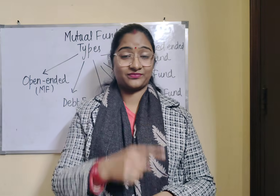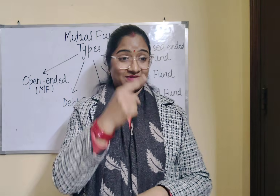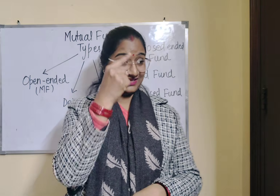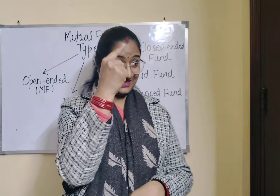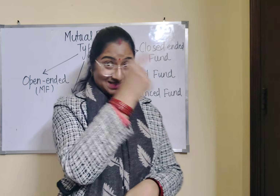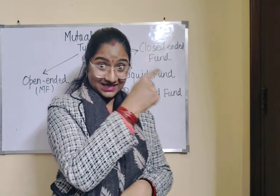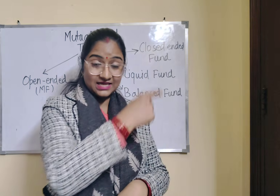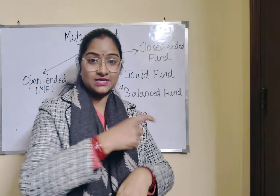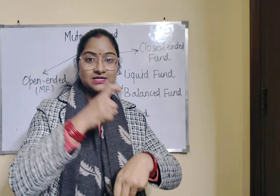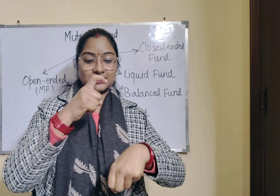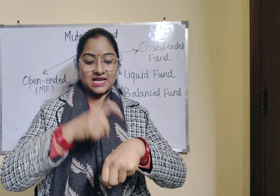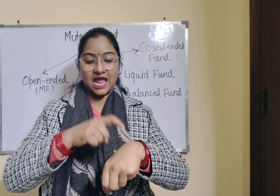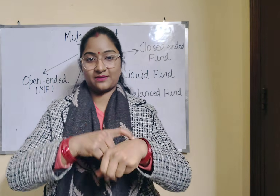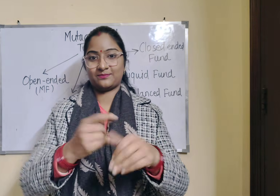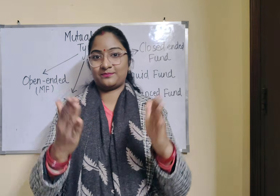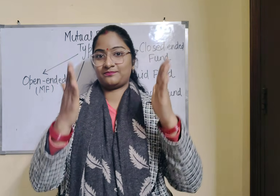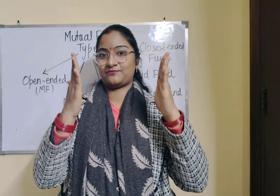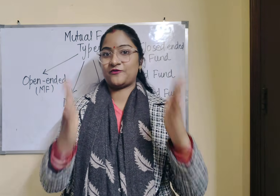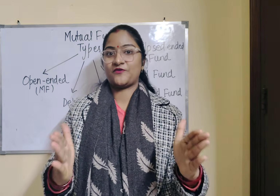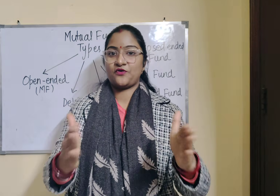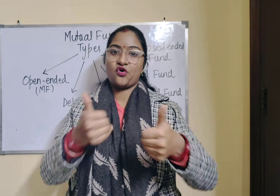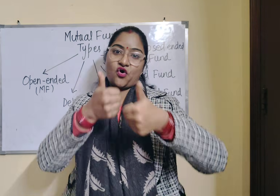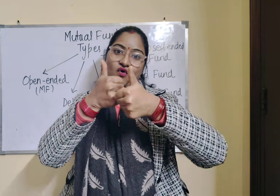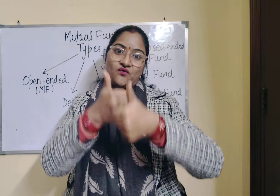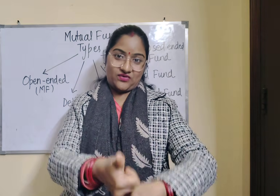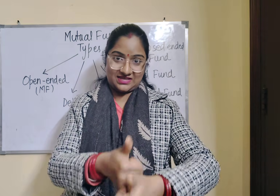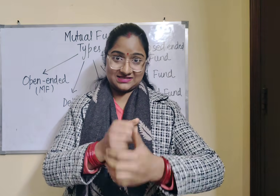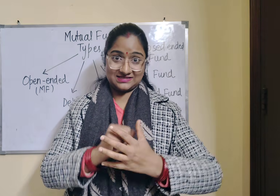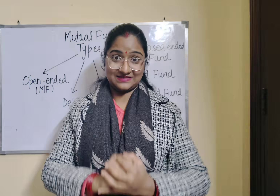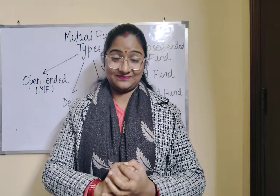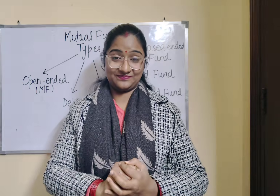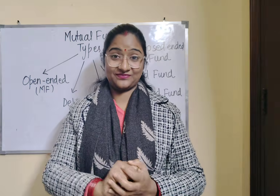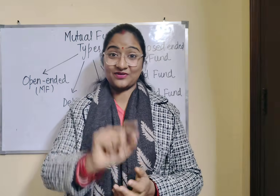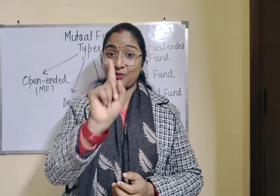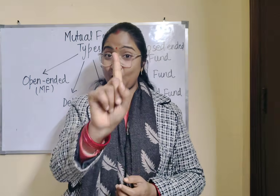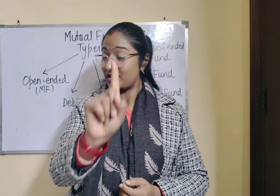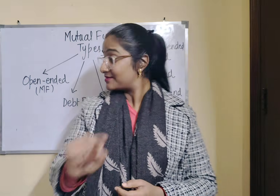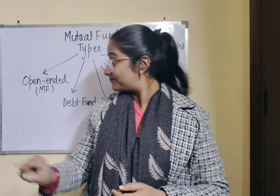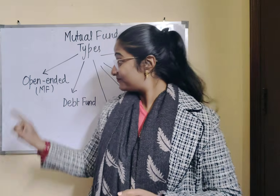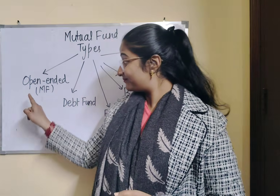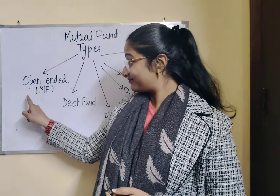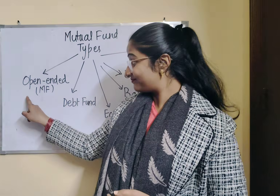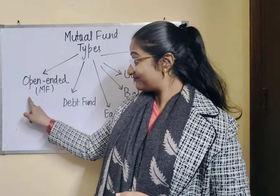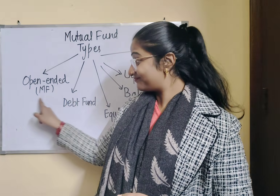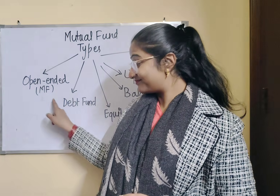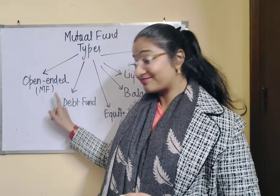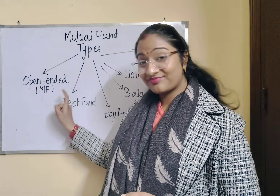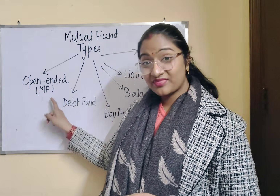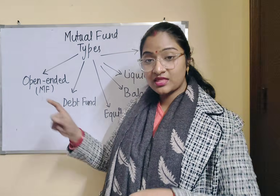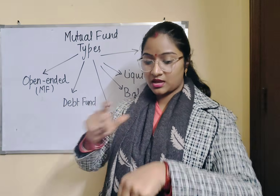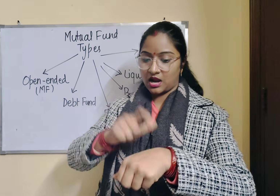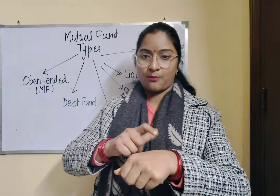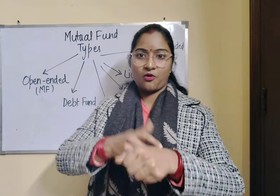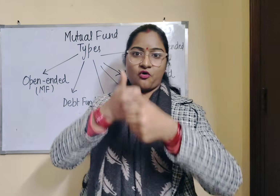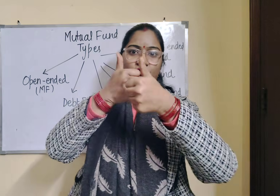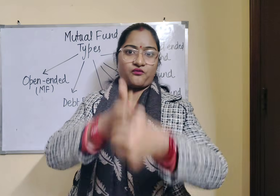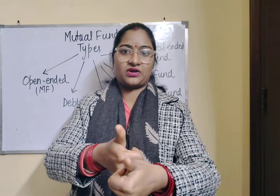है वो मैं आपको बताऊं तो इसमें क्या होता है, क्लोज एंडेड फंड में आपका एक मैच्योरिटी पीरियड डिसाइड होता